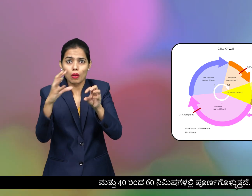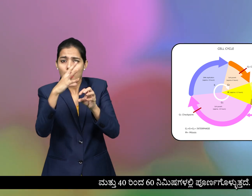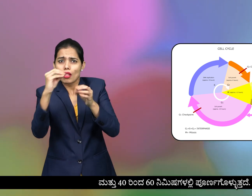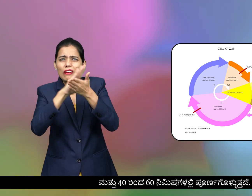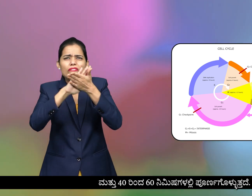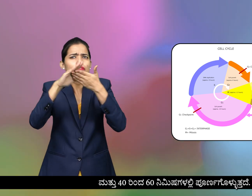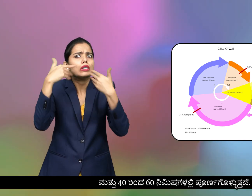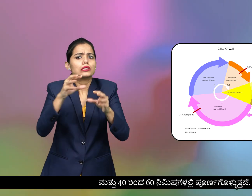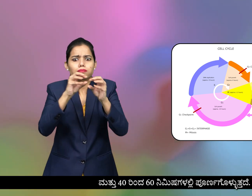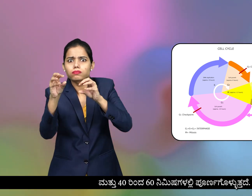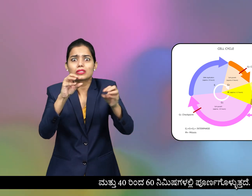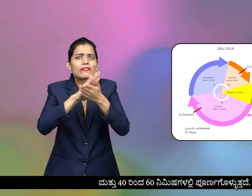ಪೂರ್ಣಗೊಳ್ಳುತ್ತೆ.